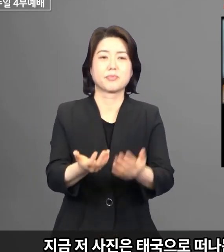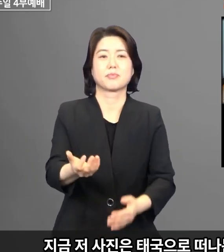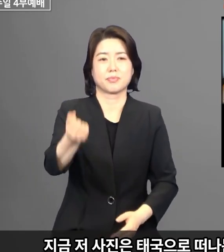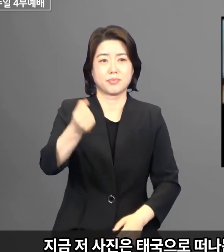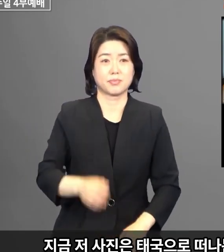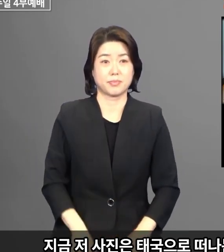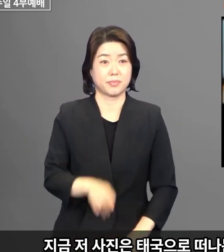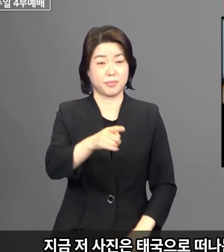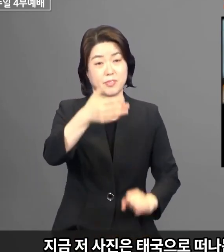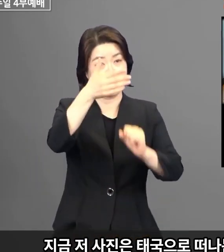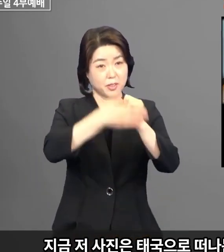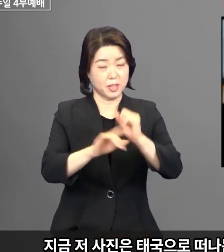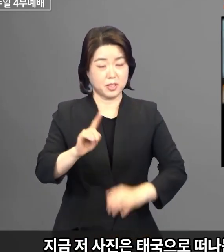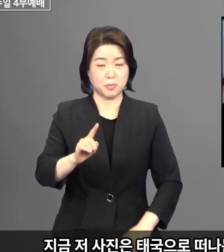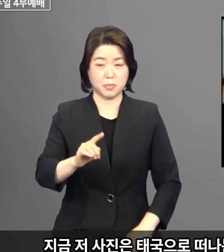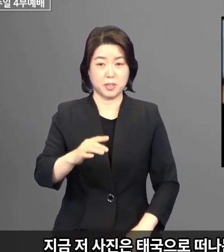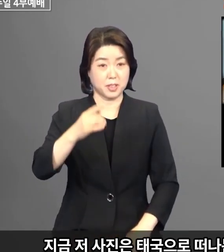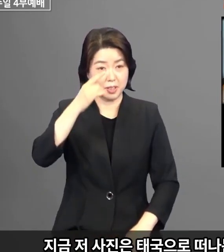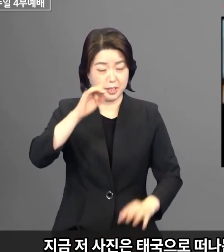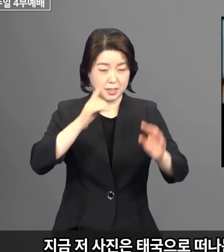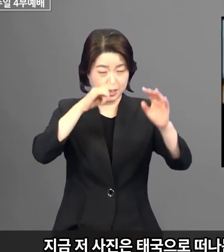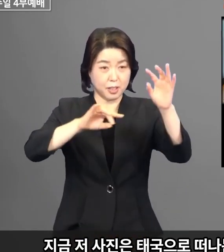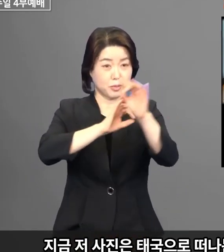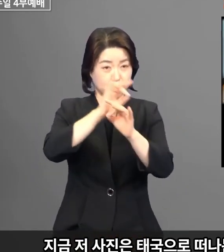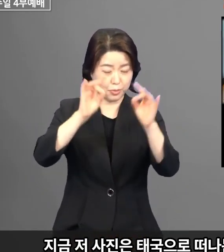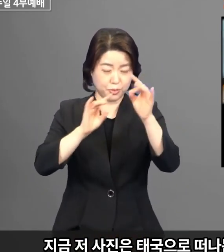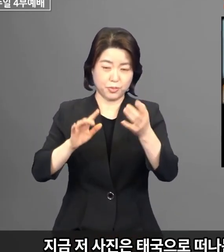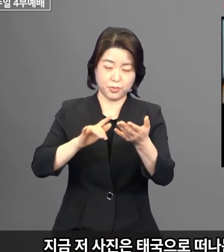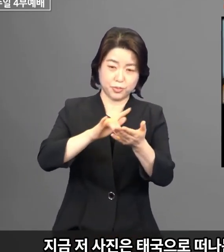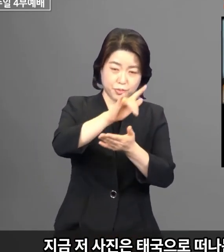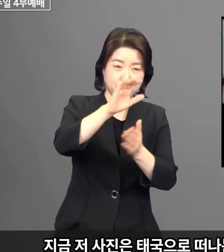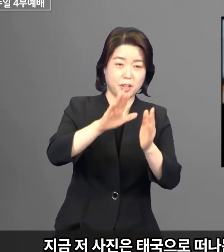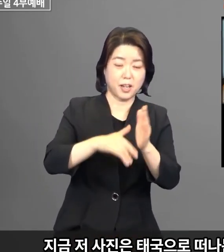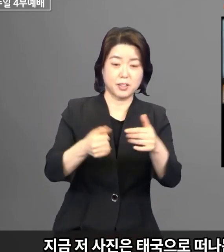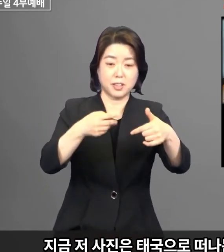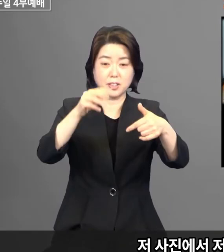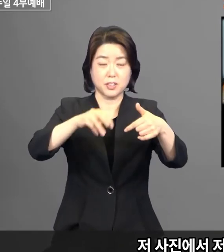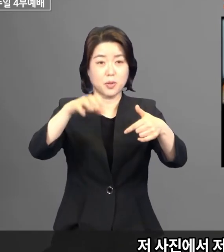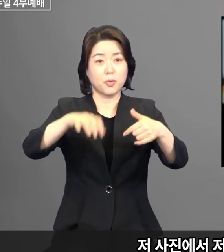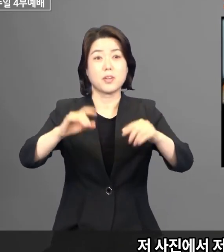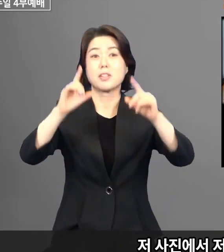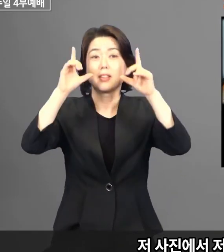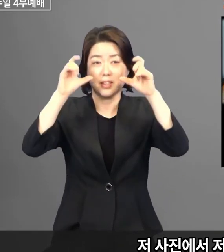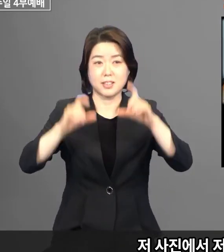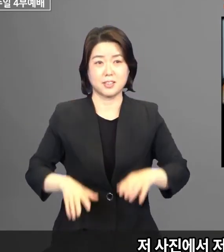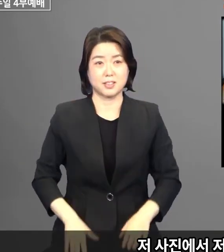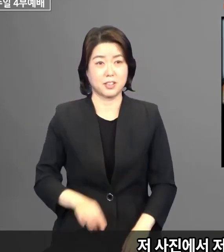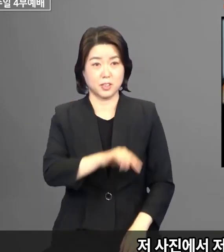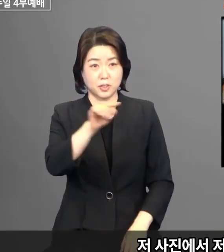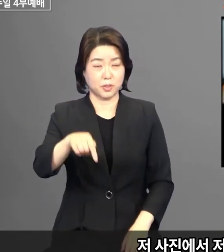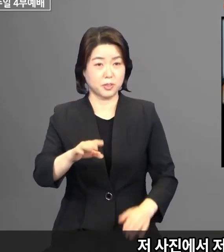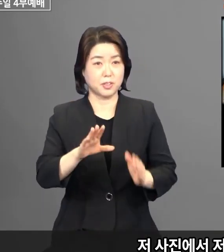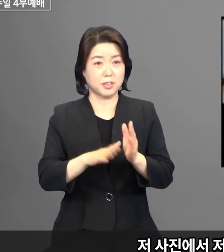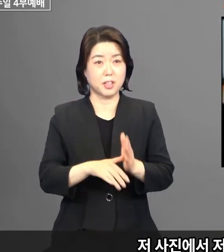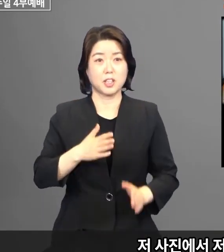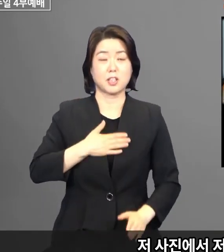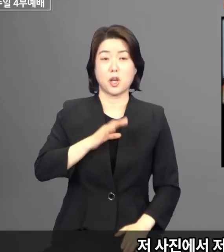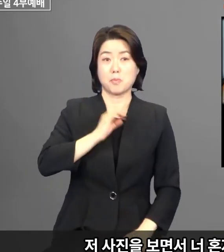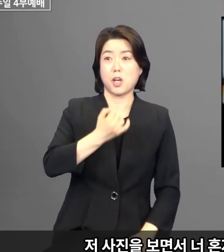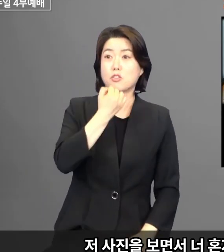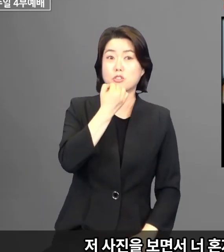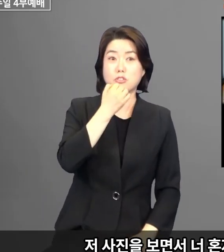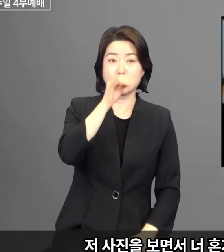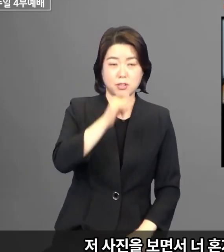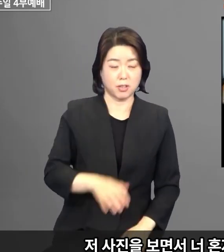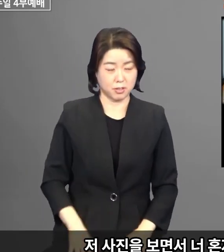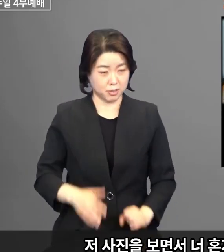저 사진은 태국으로 떠나는 날 인천공항에서의 사진인데, 저 사진에서 저만 웃고 있어서